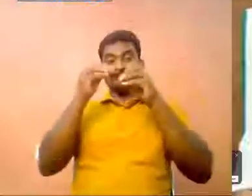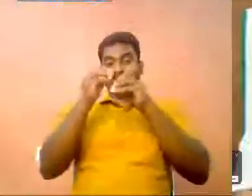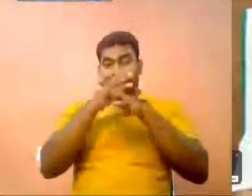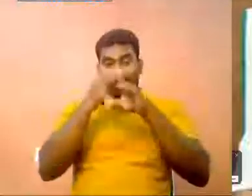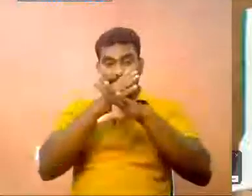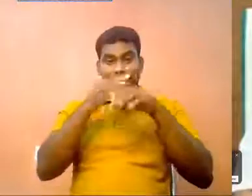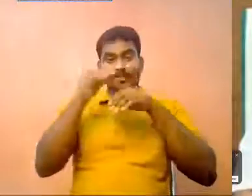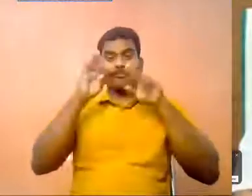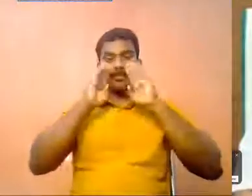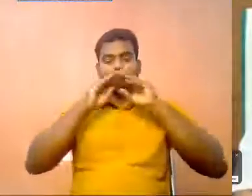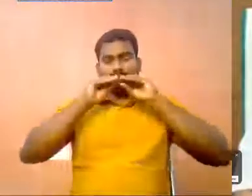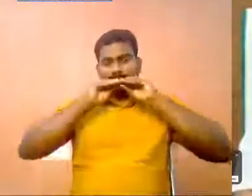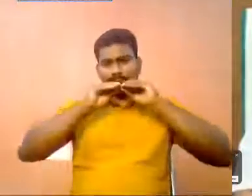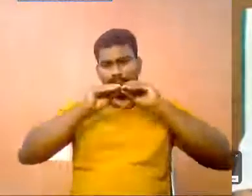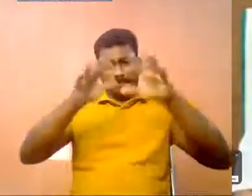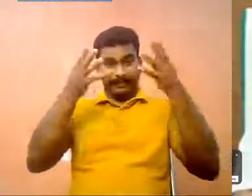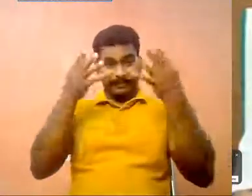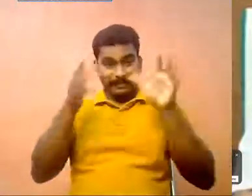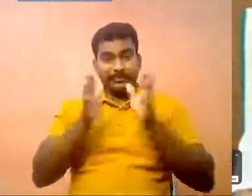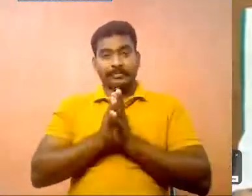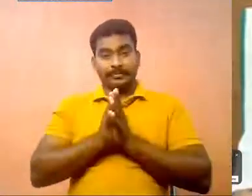ചെയ്തിട്ടുണ്ട്.